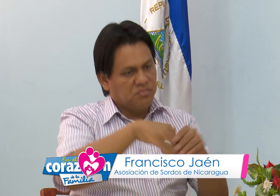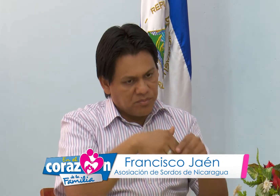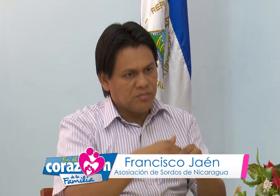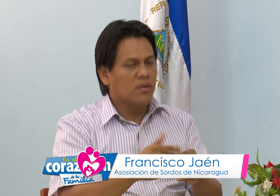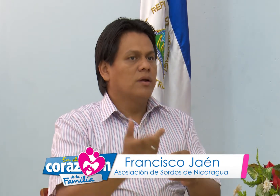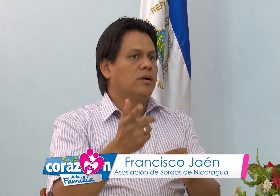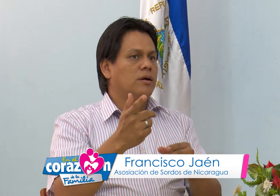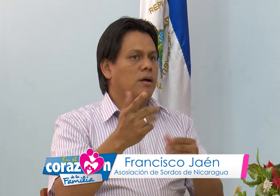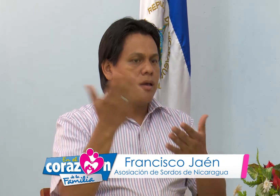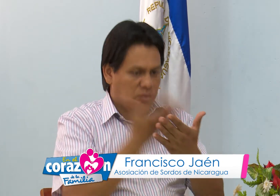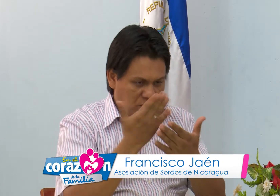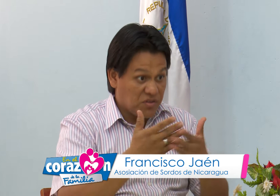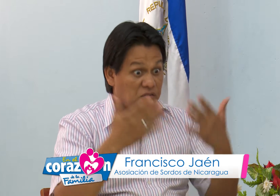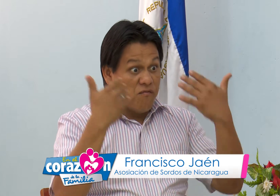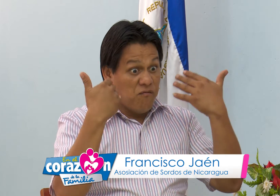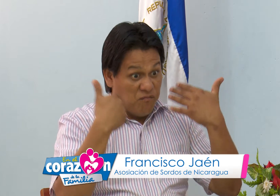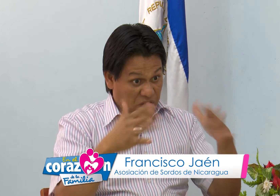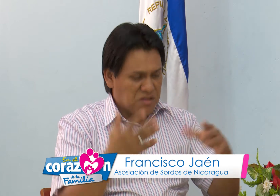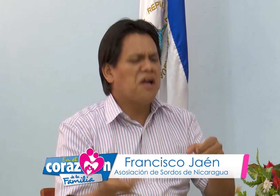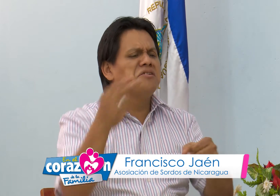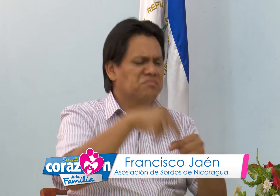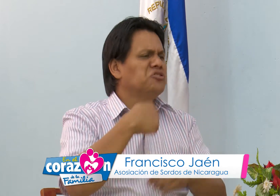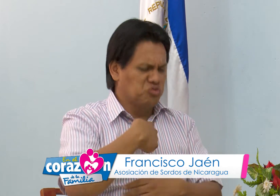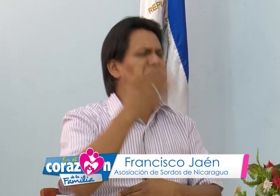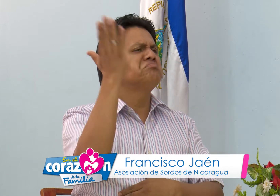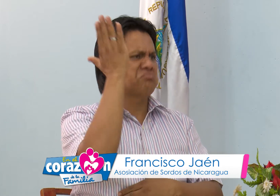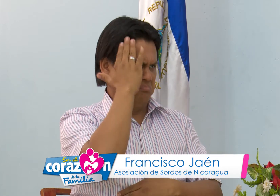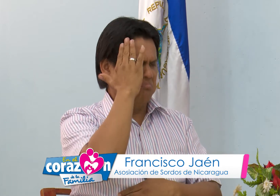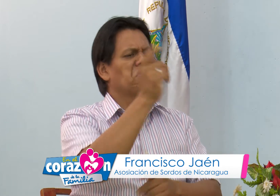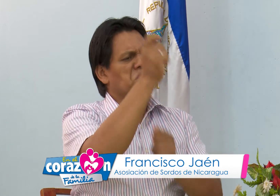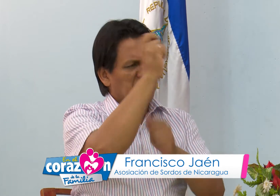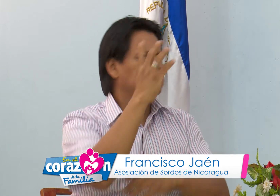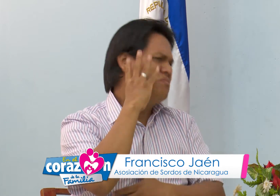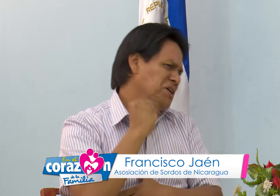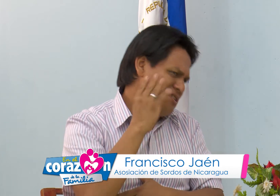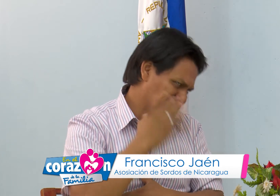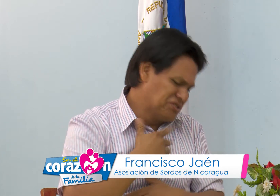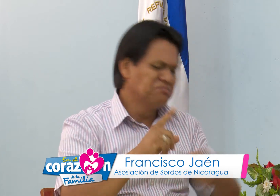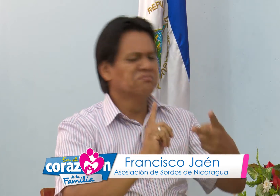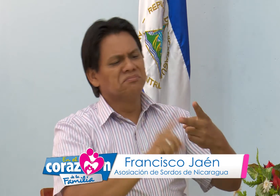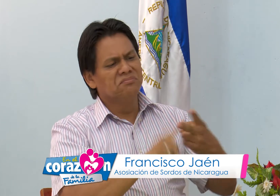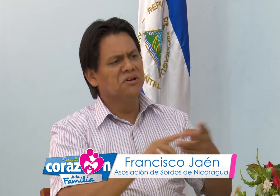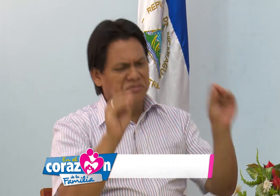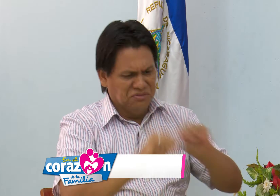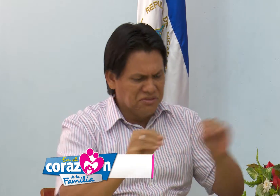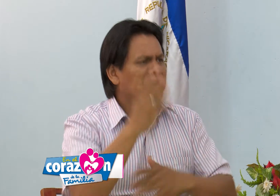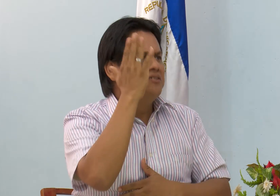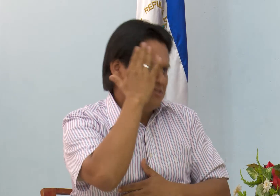Principalmente nosotros nos preparamos y estudiamos porque somos una generación que salimos de la Escuela de Educación Especial sin